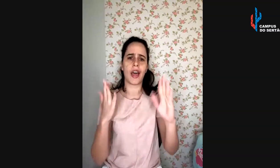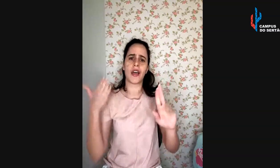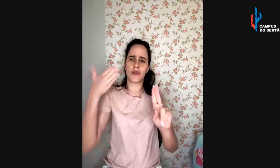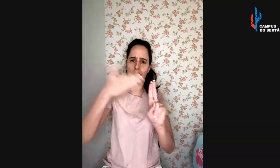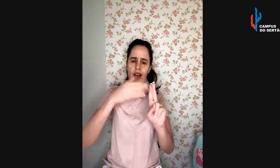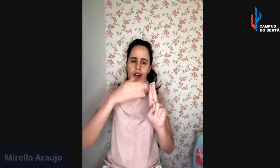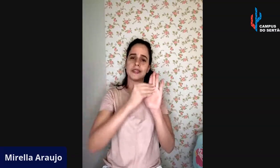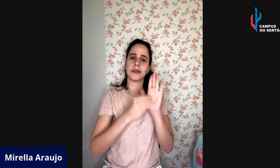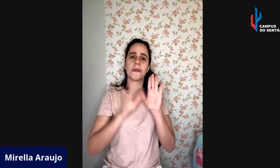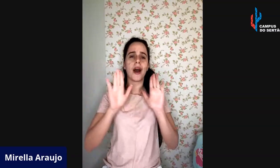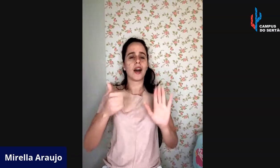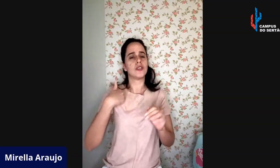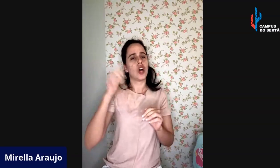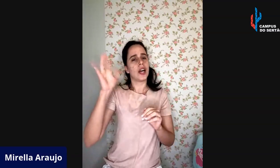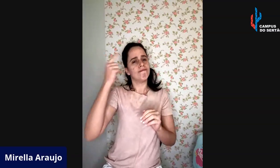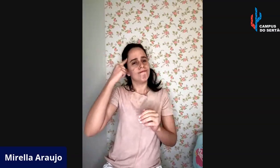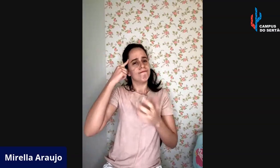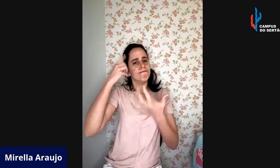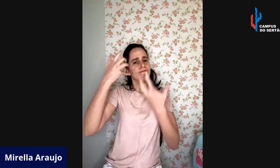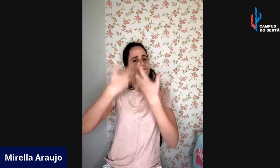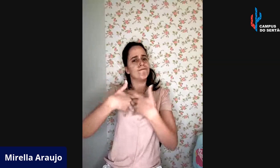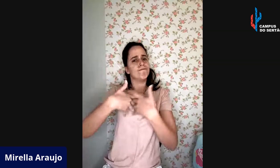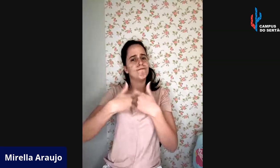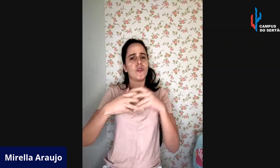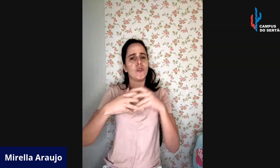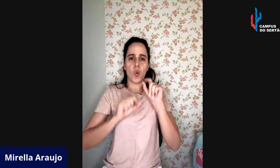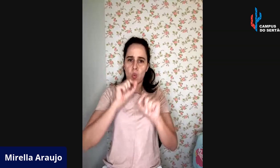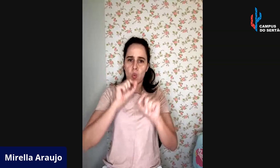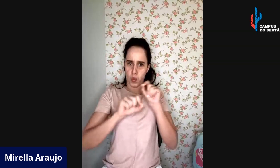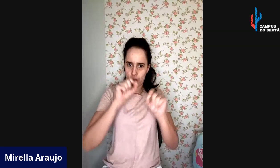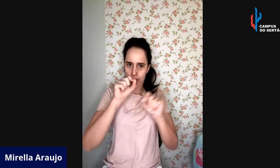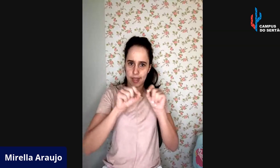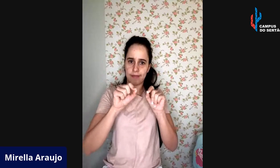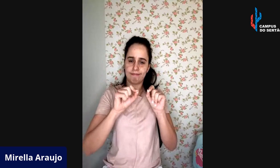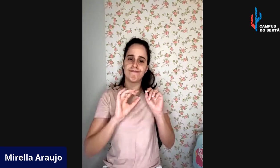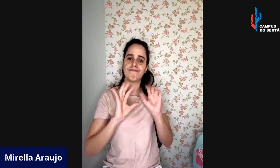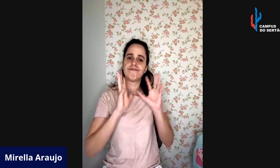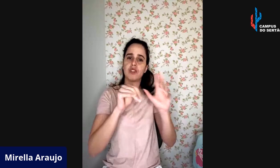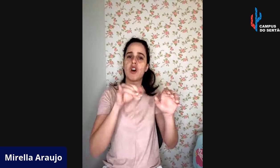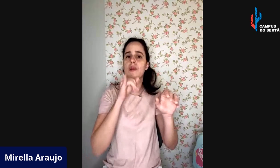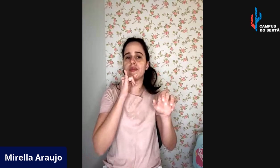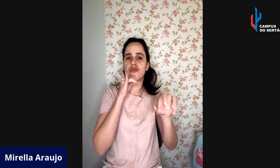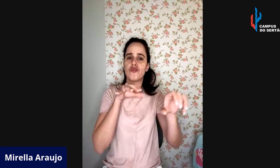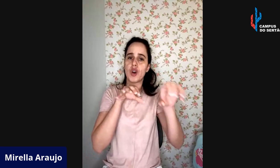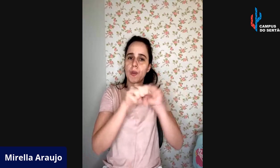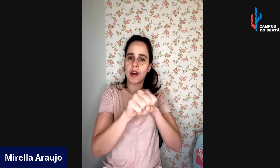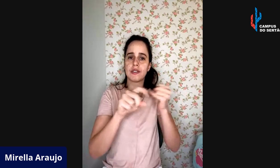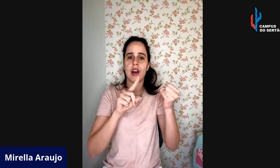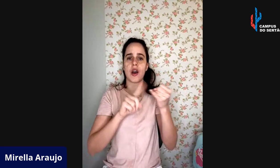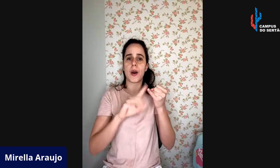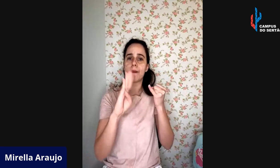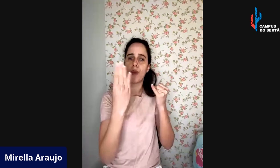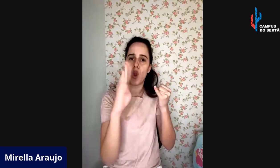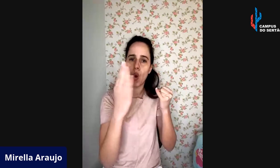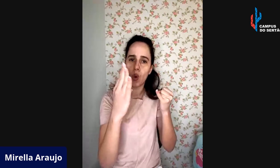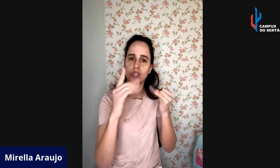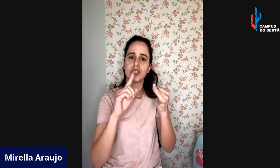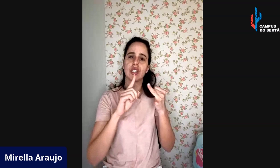sobre educação bilíngue, que realmente é um assunto muito importante, mas a minha reflexão é a seguinte.